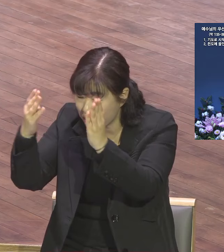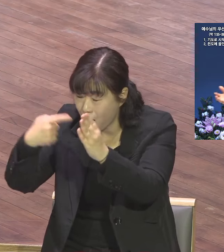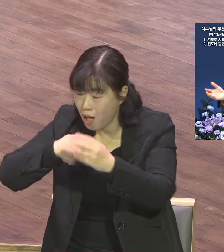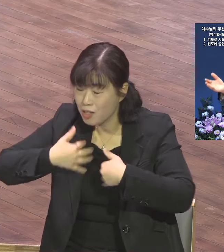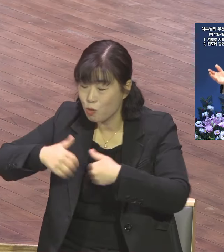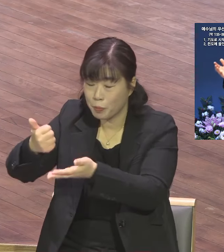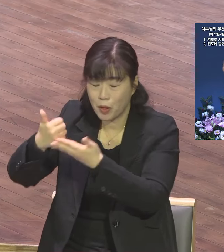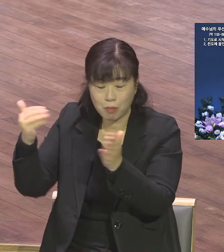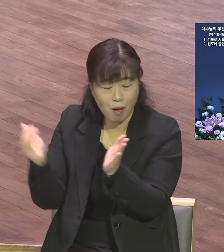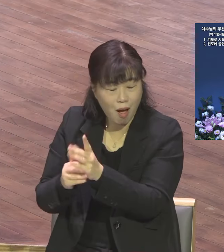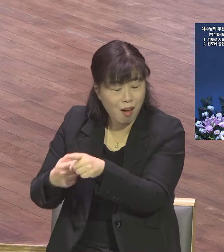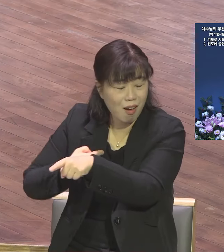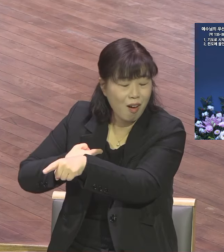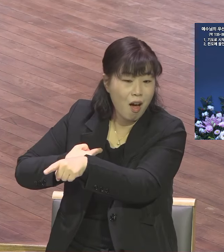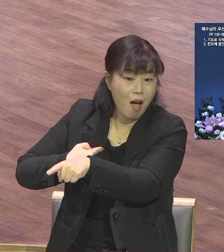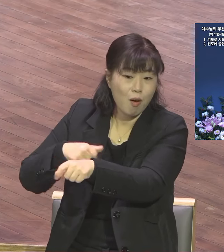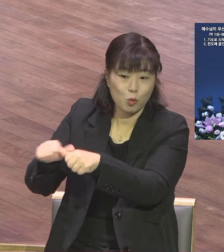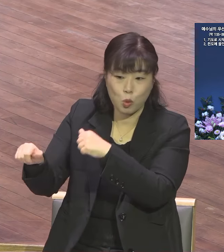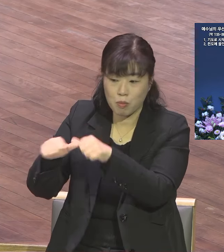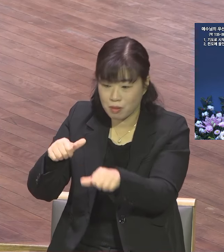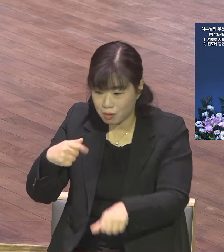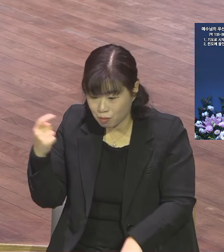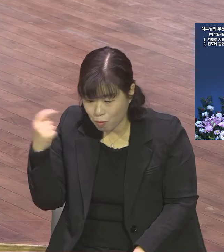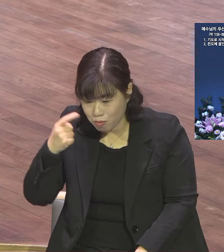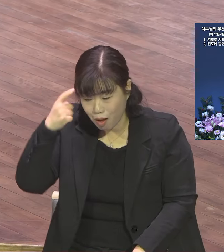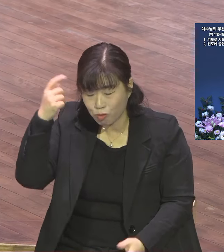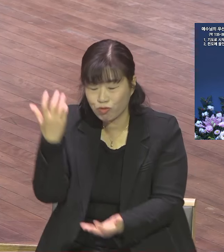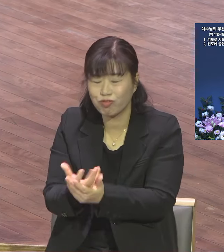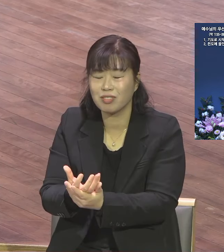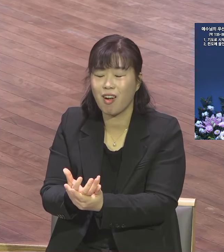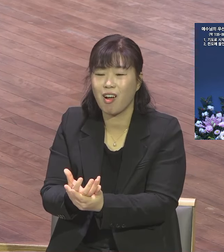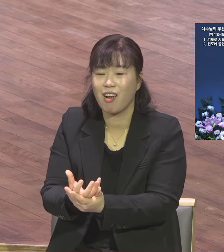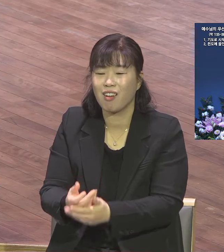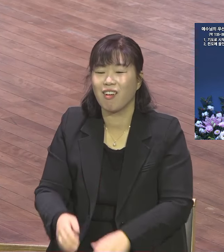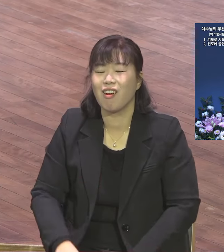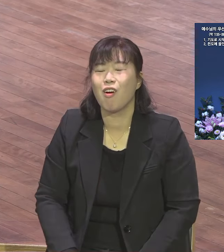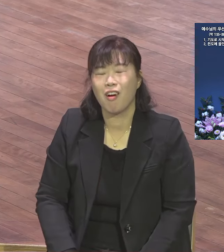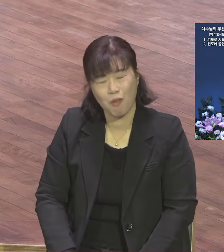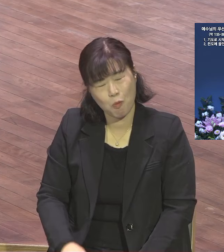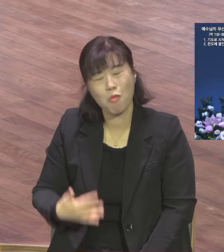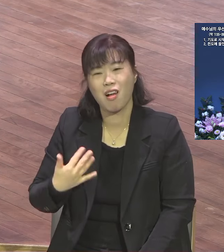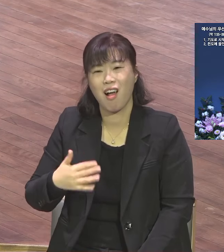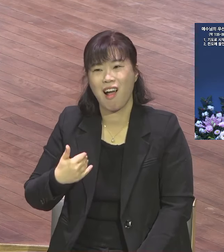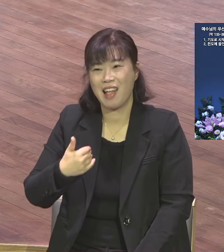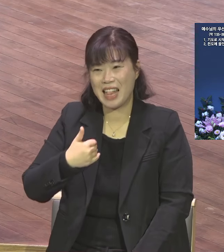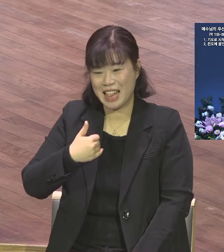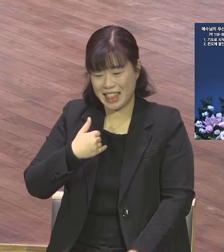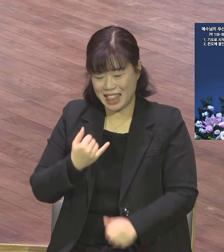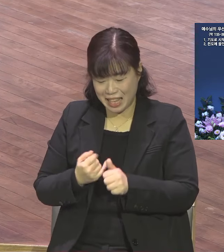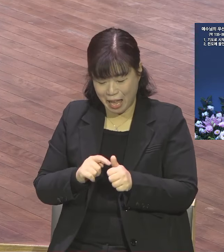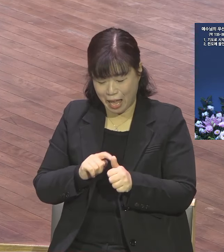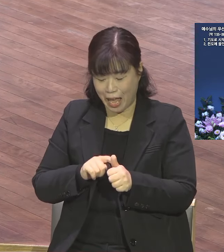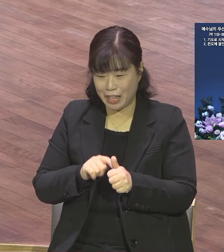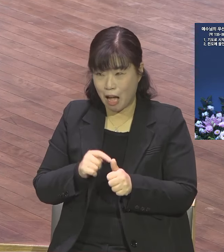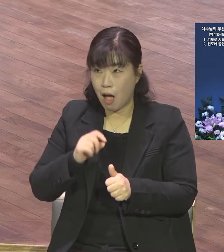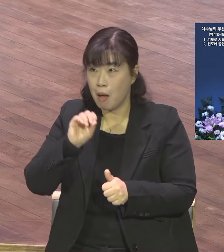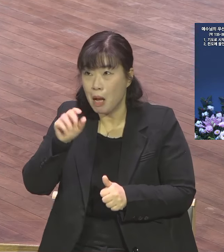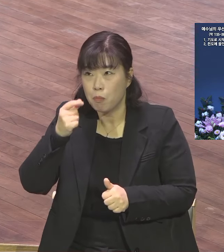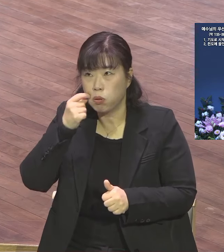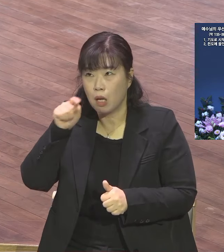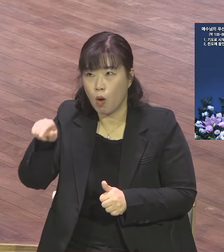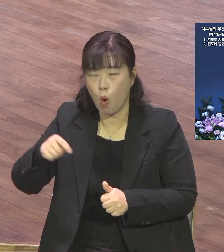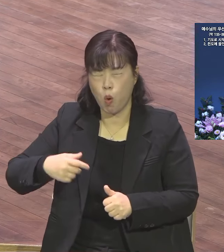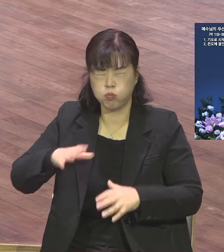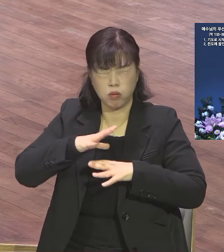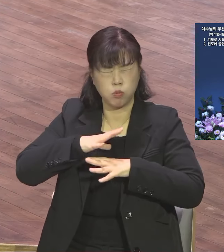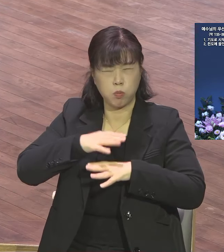얘기잖아요. 이 친구 가가지고 딱, 쫙, 주단 기도 많이 하고 갔겠죠. 준비해 갈 때. 이래가지고 영접시 가지고